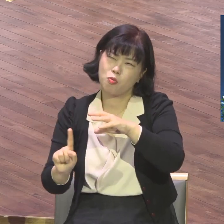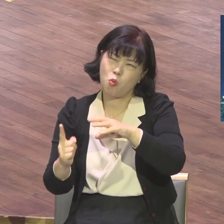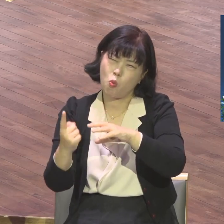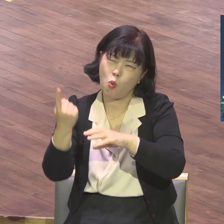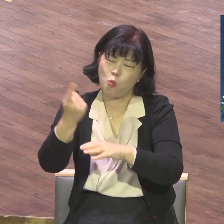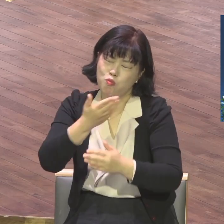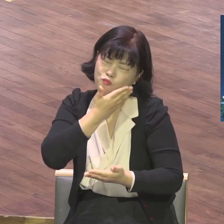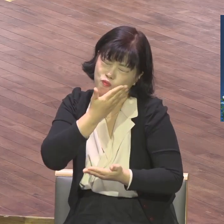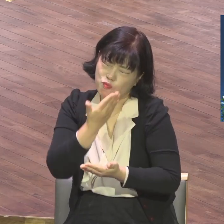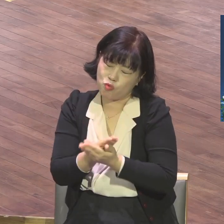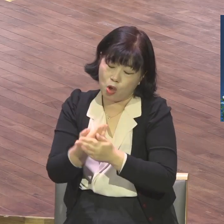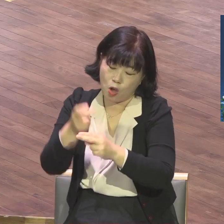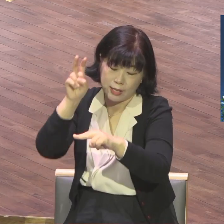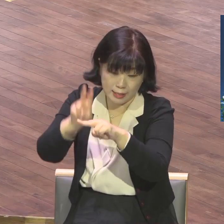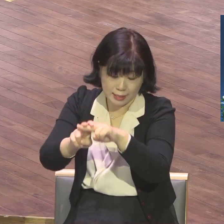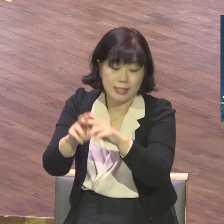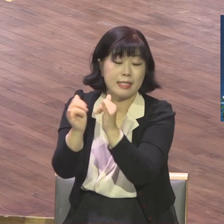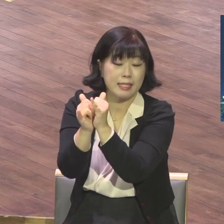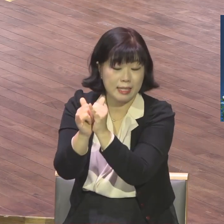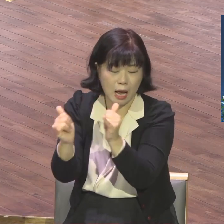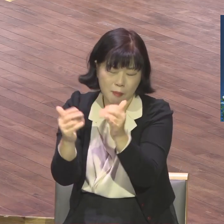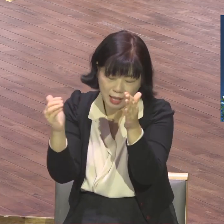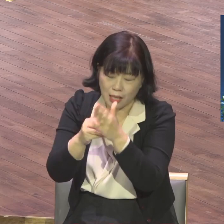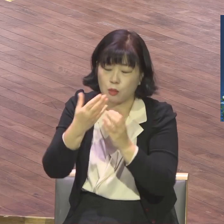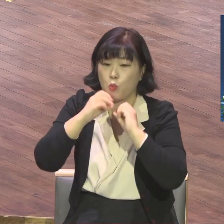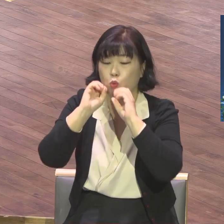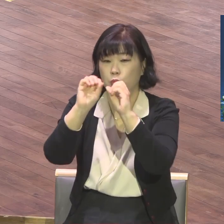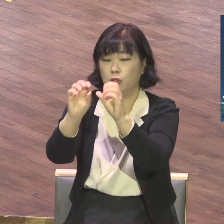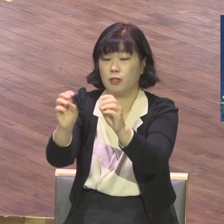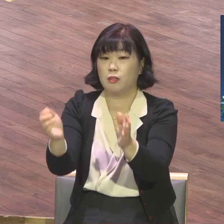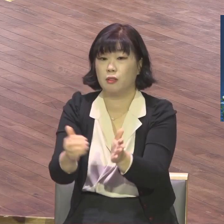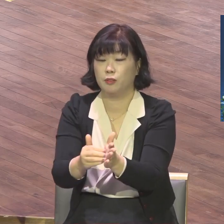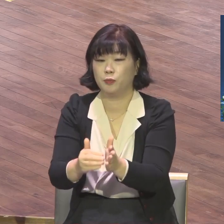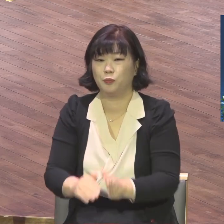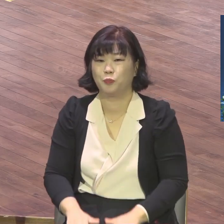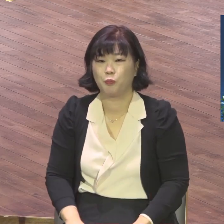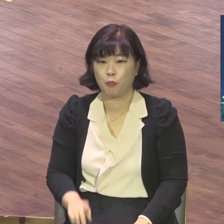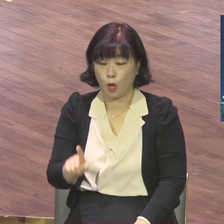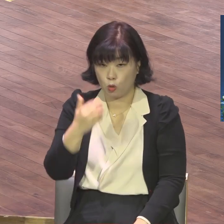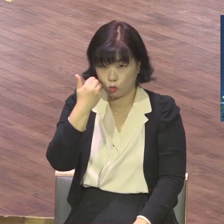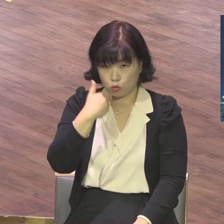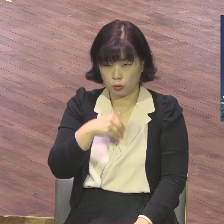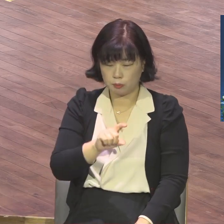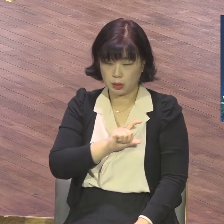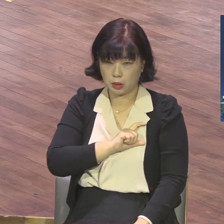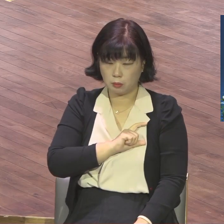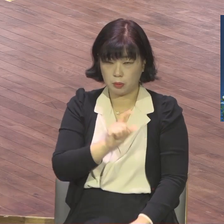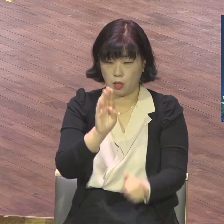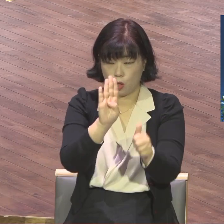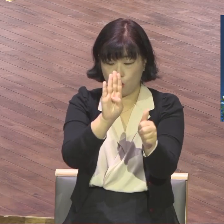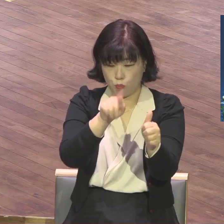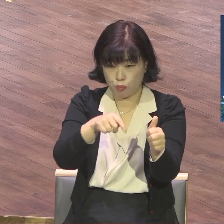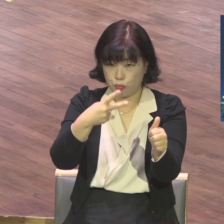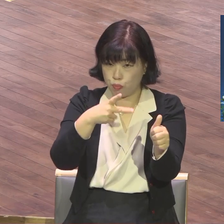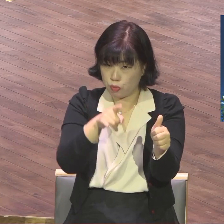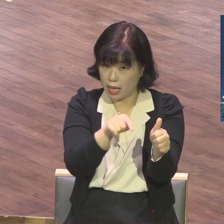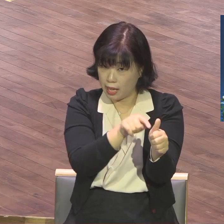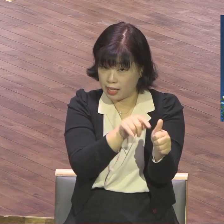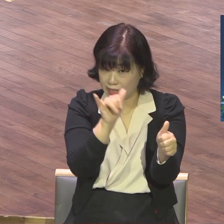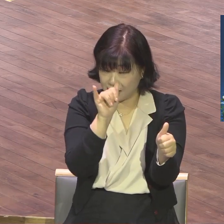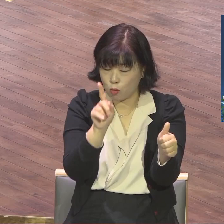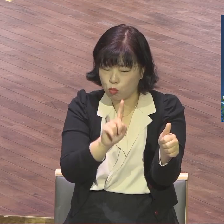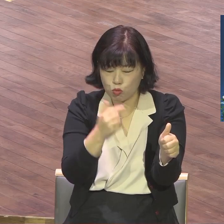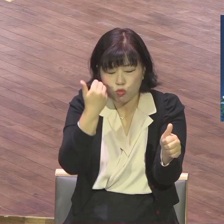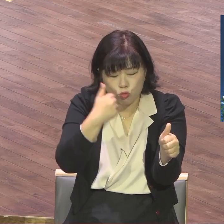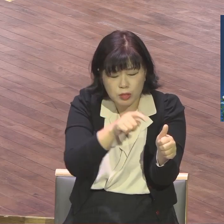원로원 의원의 아들 부대라는 사람이세요. 이 부대가 바울을 통해 복음을 받고 자기 집안의 많은